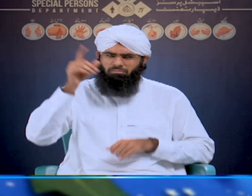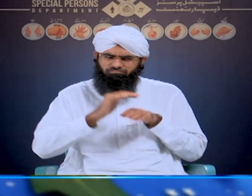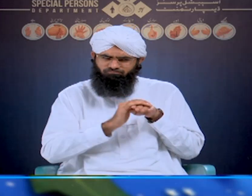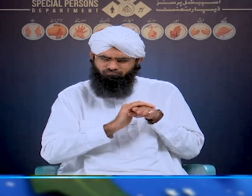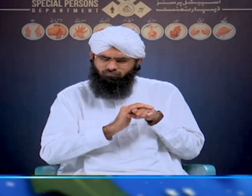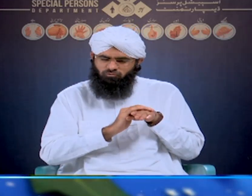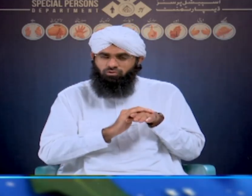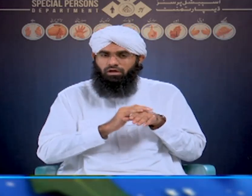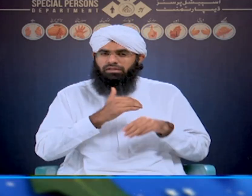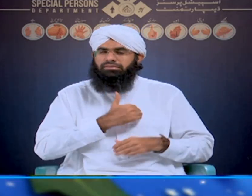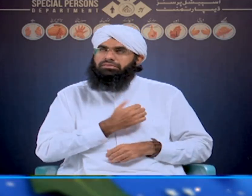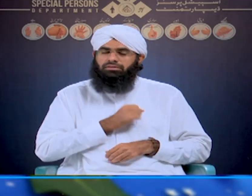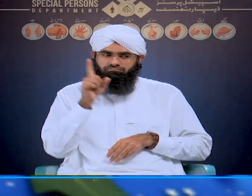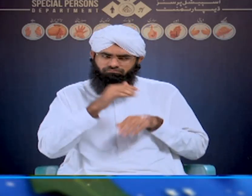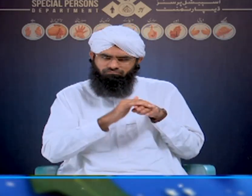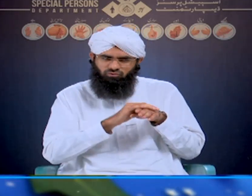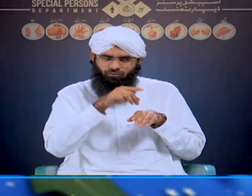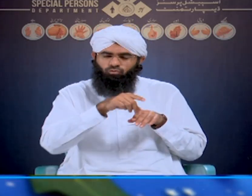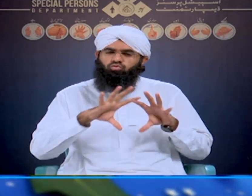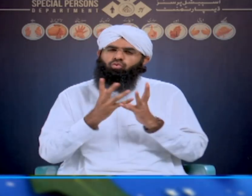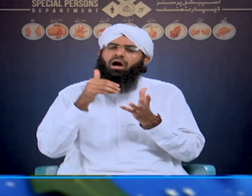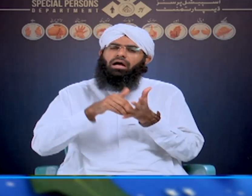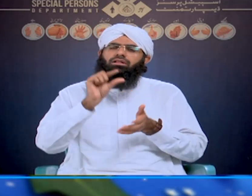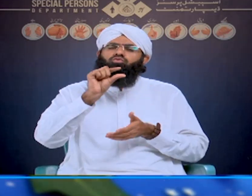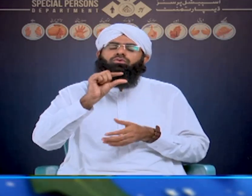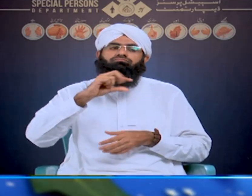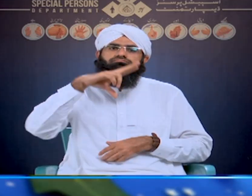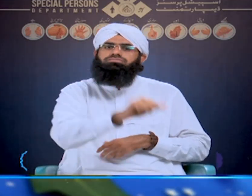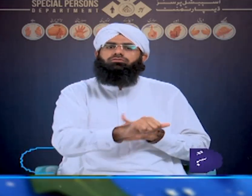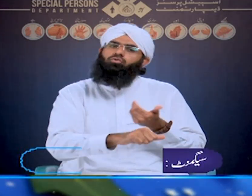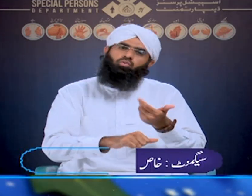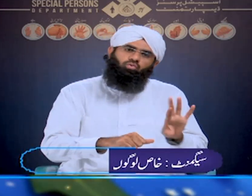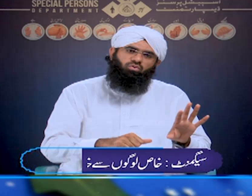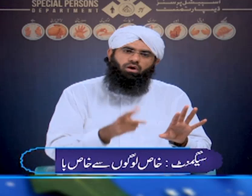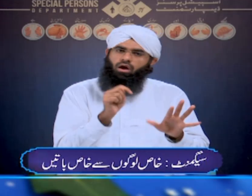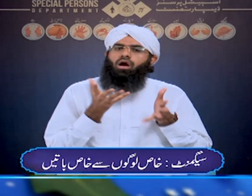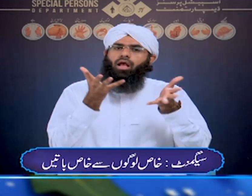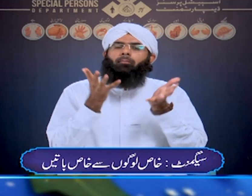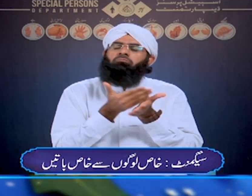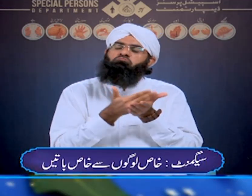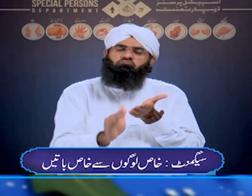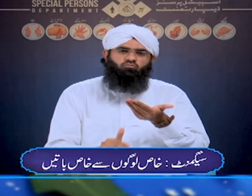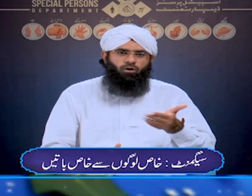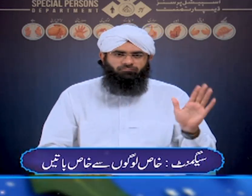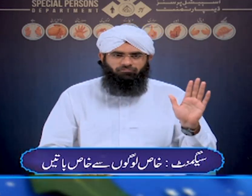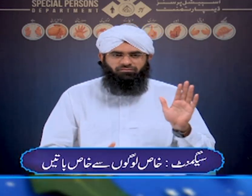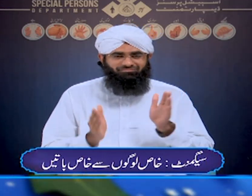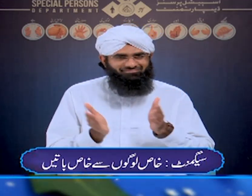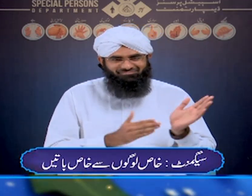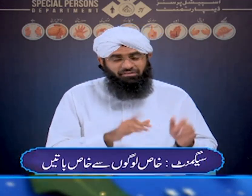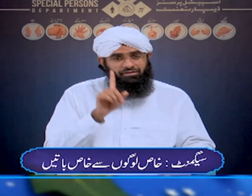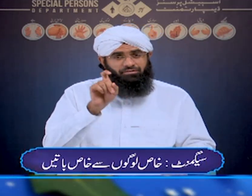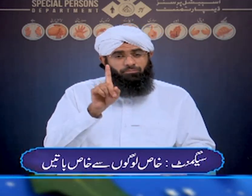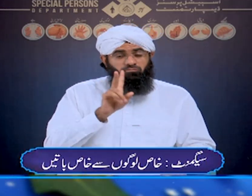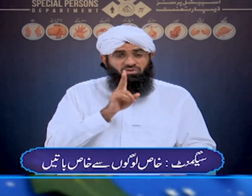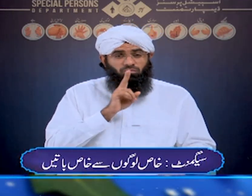سے بھلائی کا ارادہ فرماتا ہے تو اسے دنیا ہی میں اس کے گناہ کی سزا دے دیتا ہے. پیارے اسلامی بھائیو,